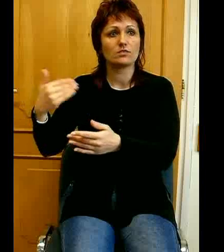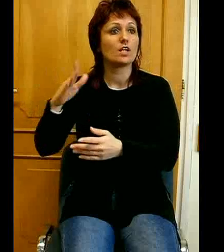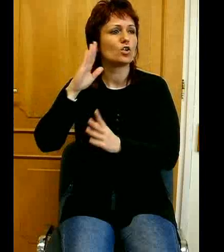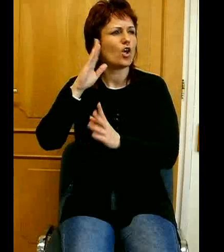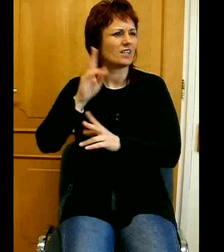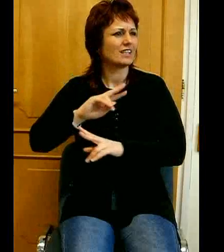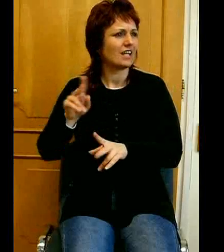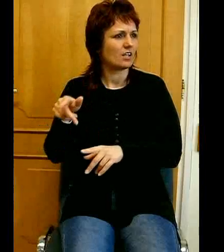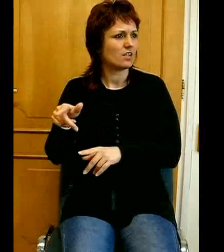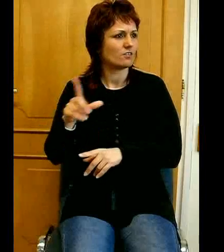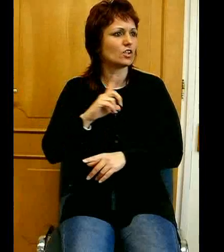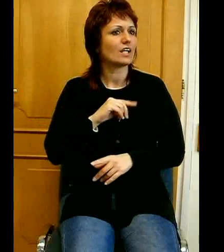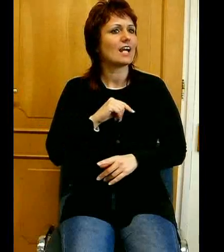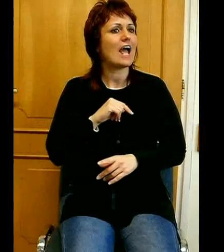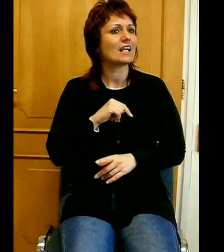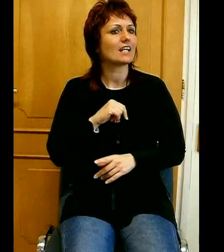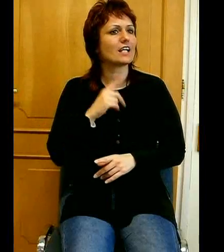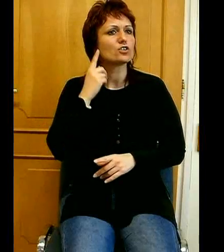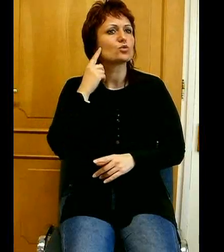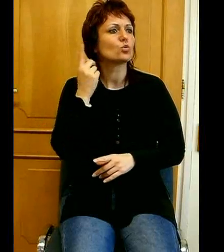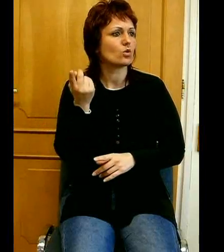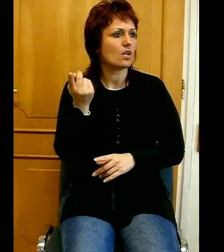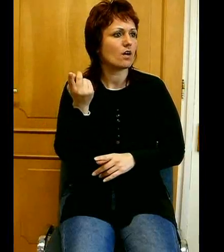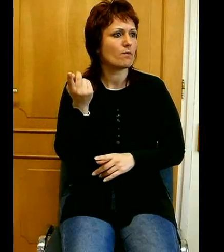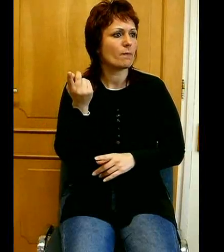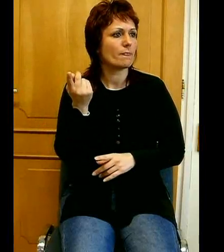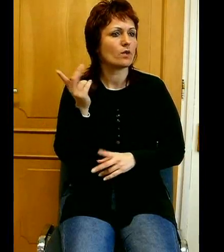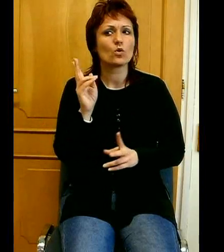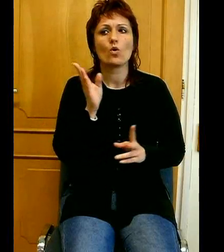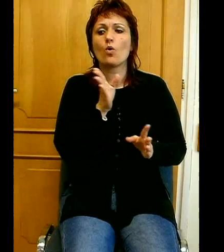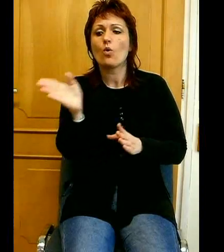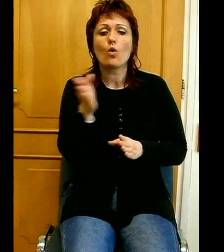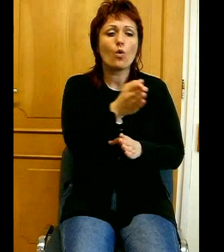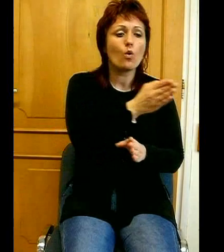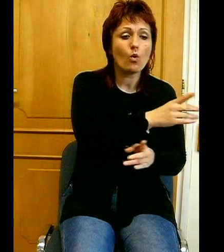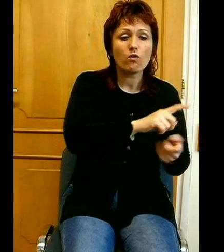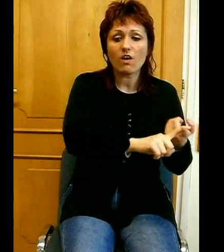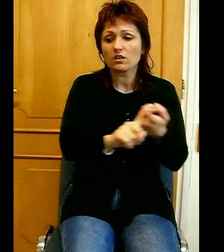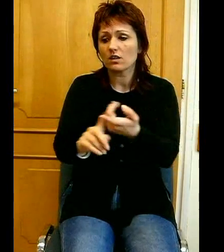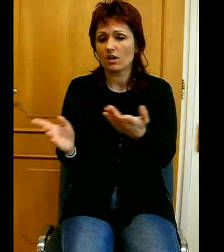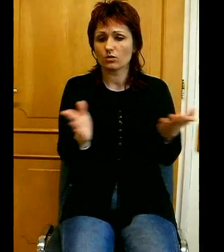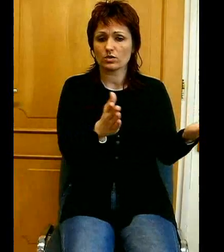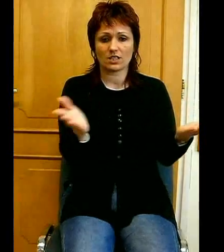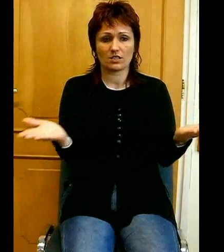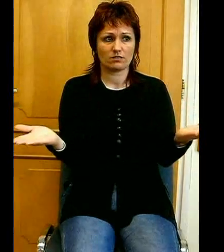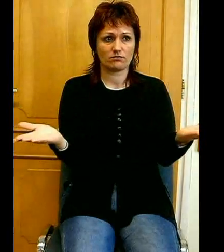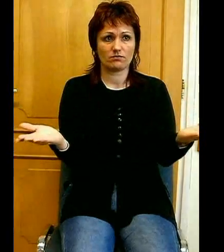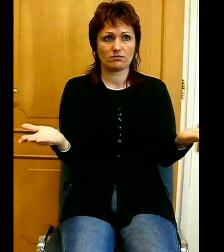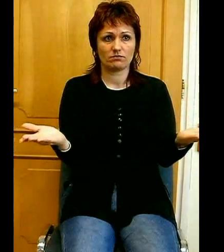lelki értelemben is tudja, hogy hova tartozik. Ha már újjá született ember, egy